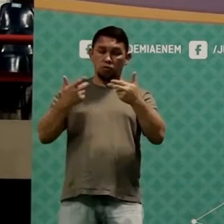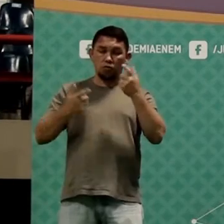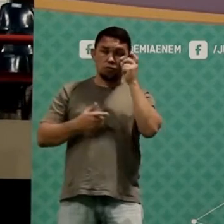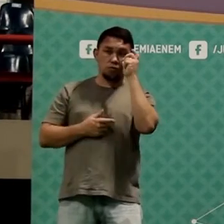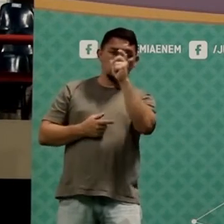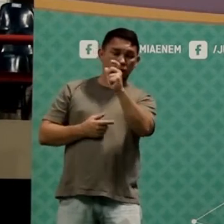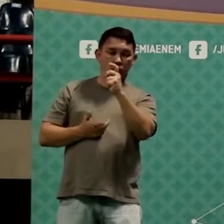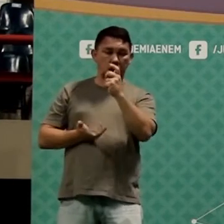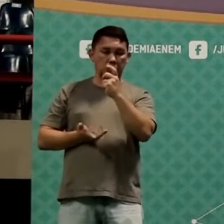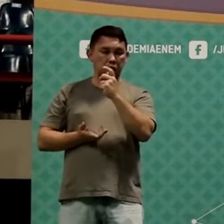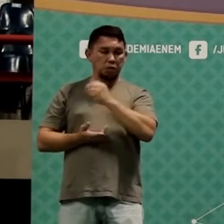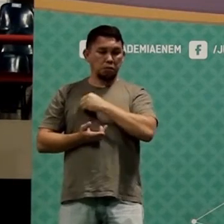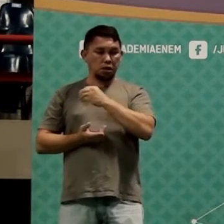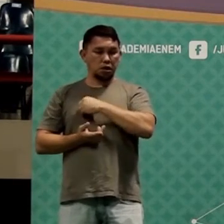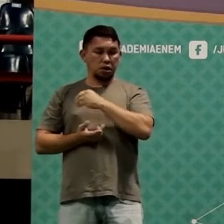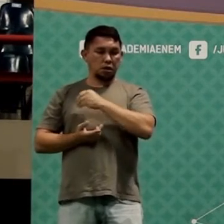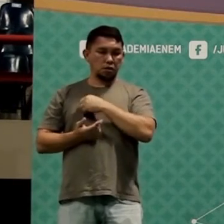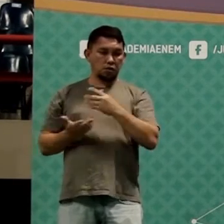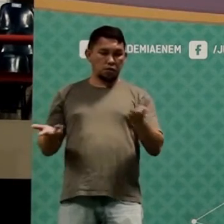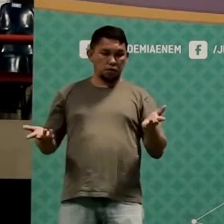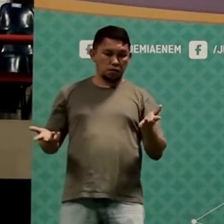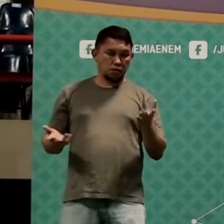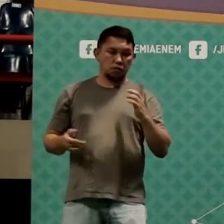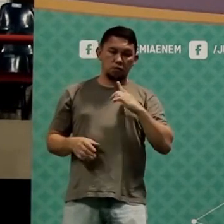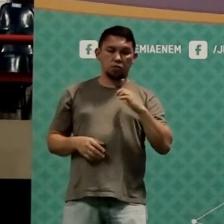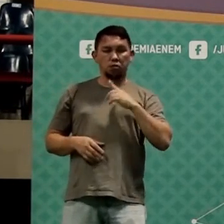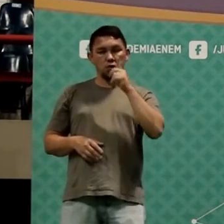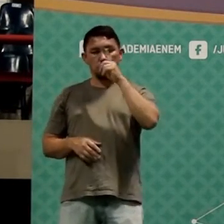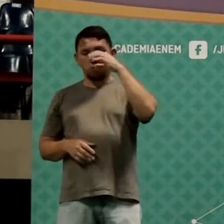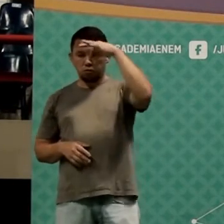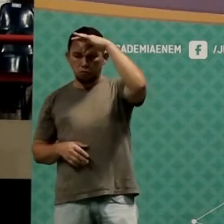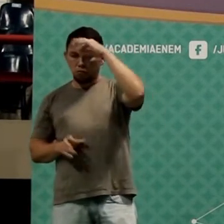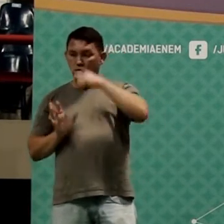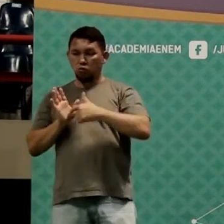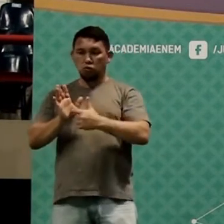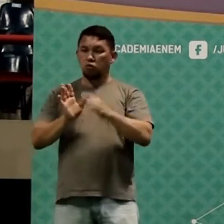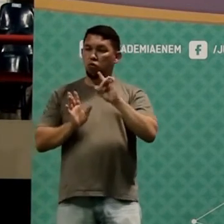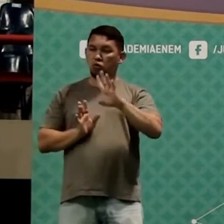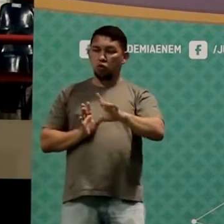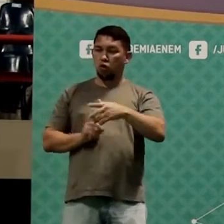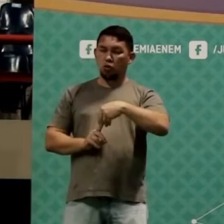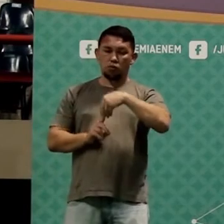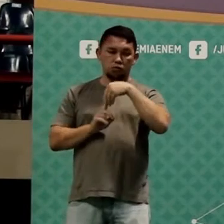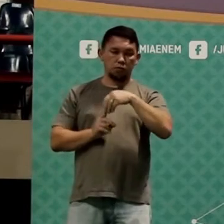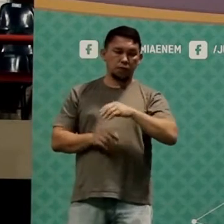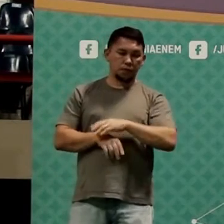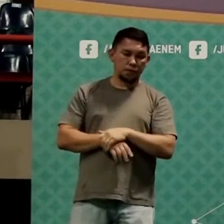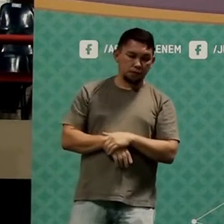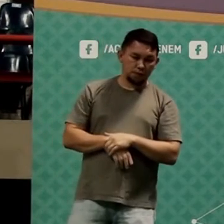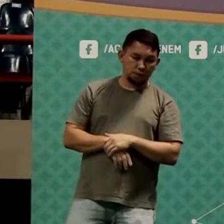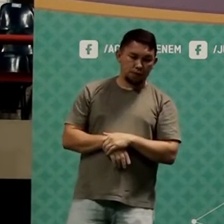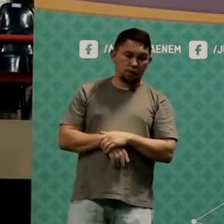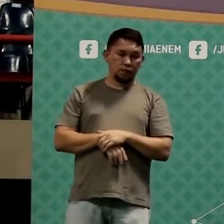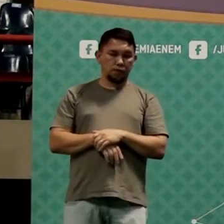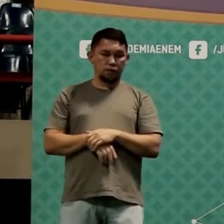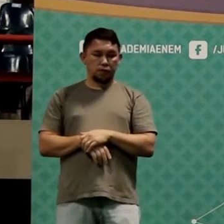objetos pecaminosos. Pecaminoso é o órgão sexual propriamente dito. Tá certo?